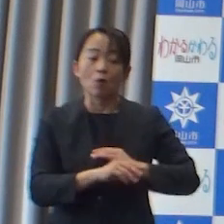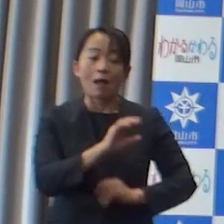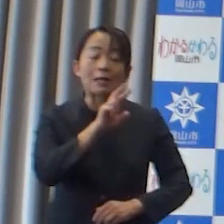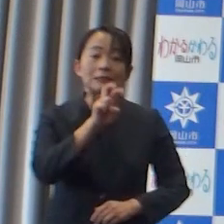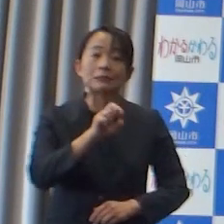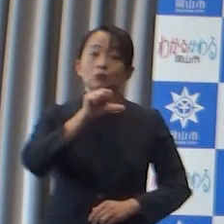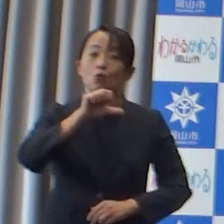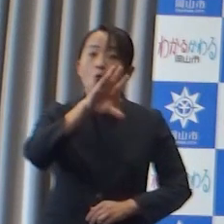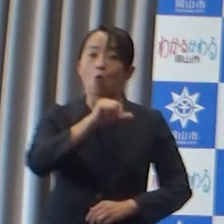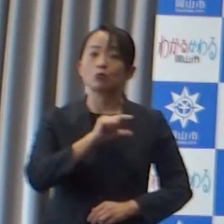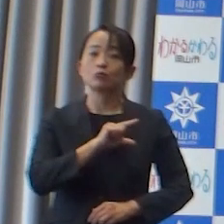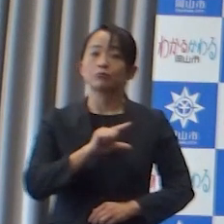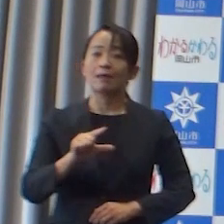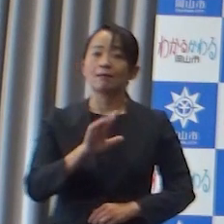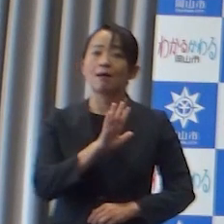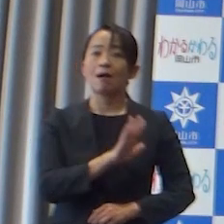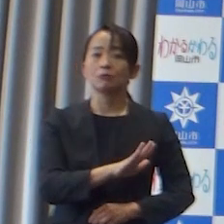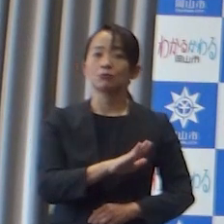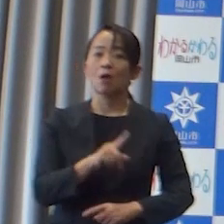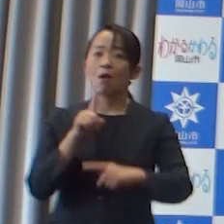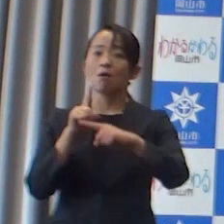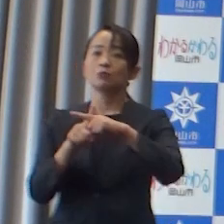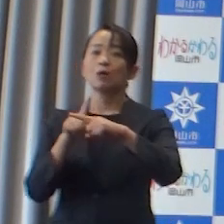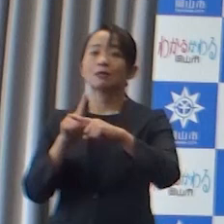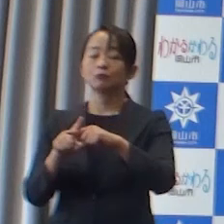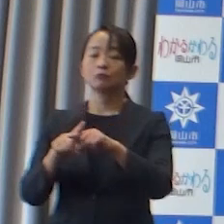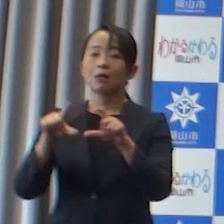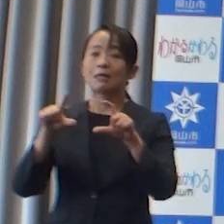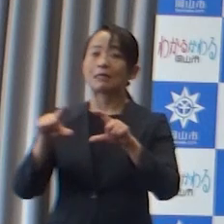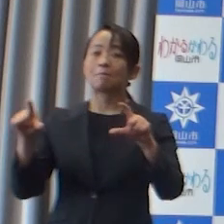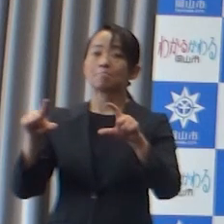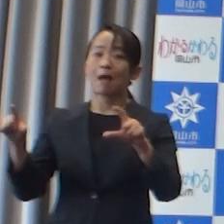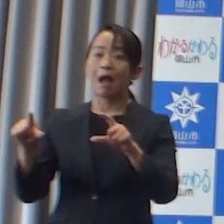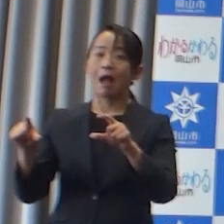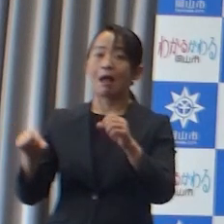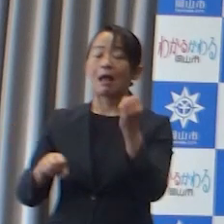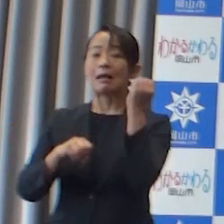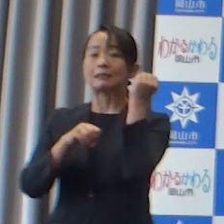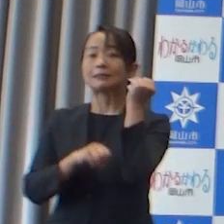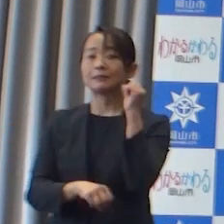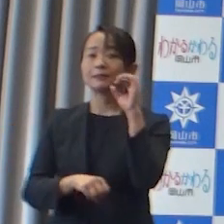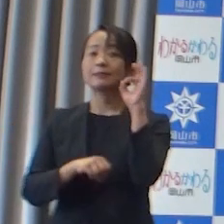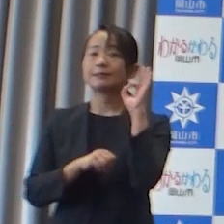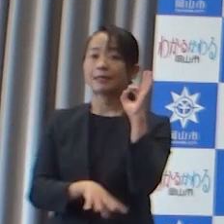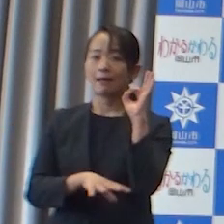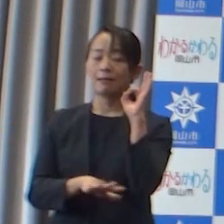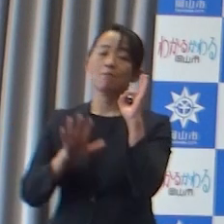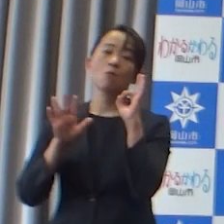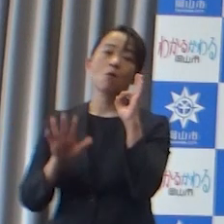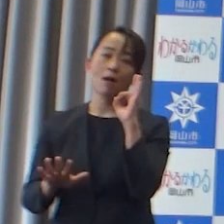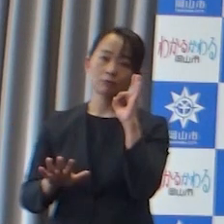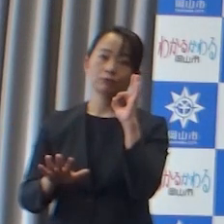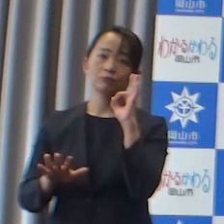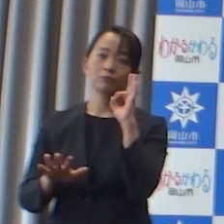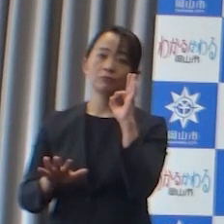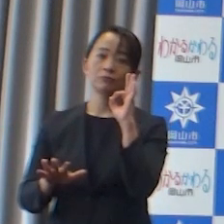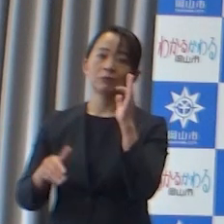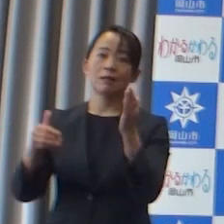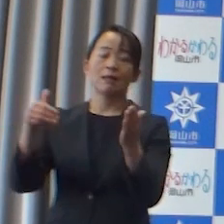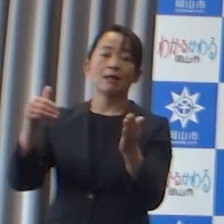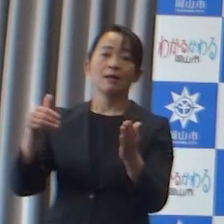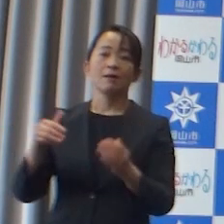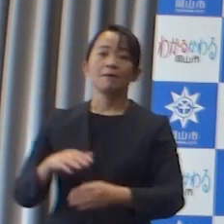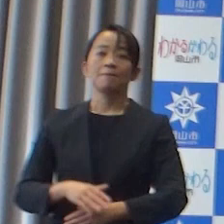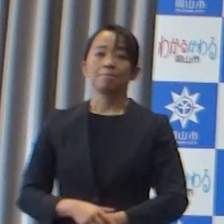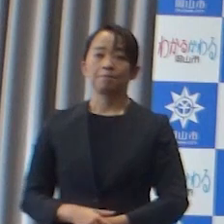し、プラスとして我々の一般財源も使えないわけではありません。限度があるんですからね、あるにしても